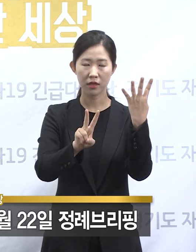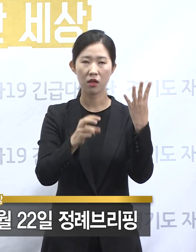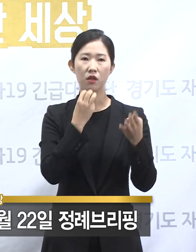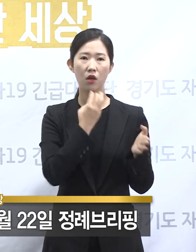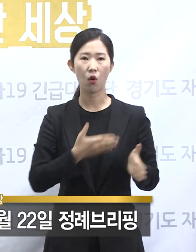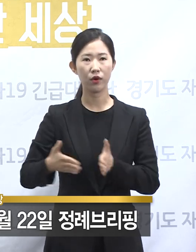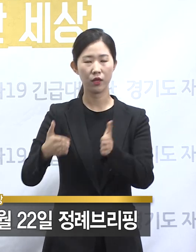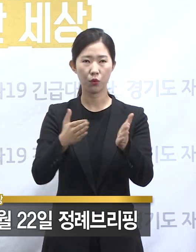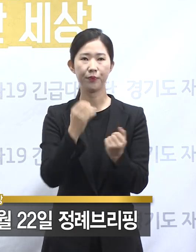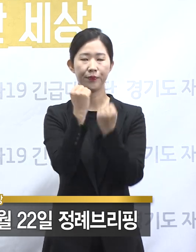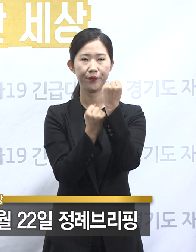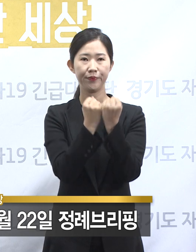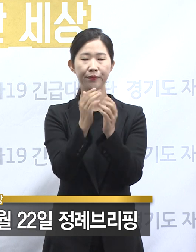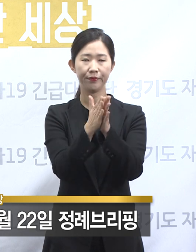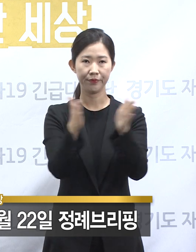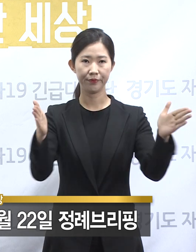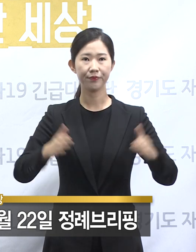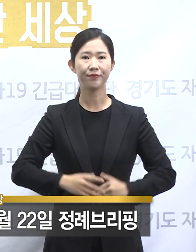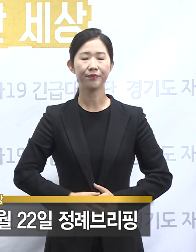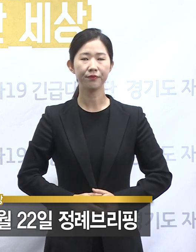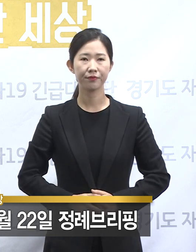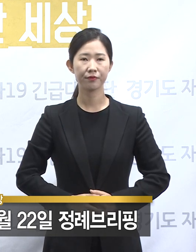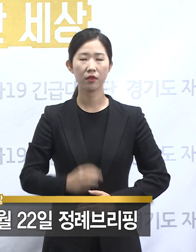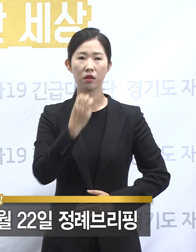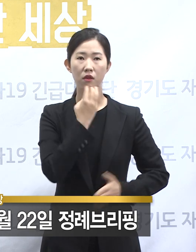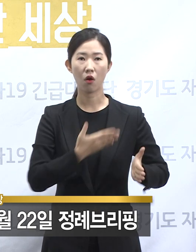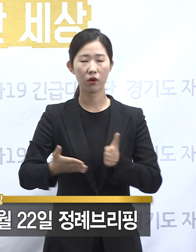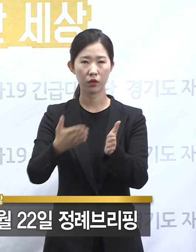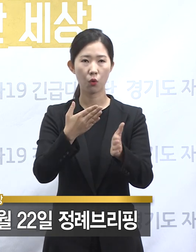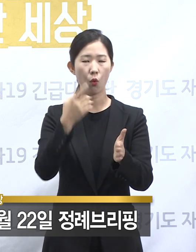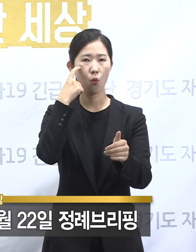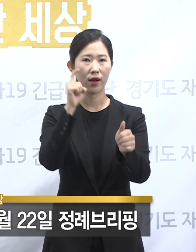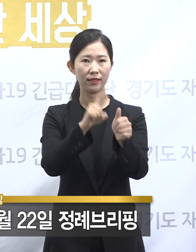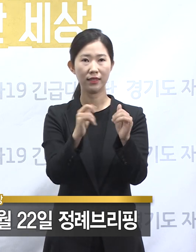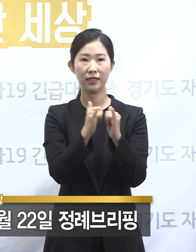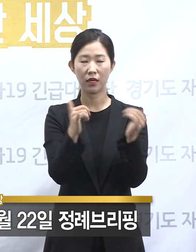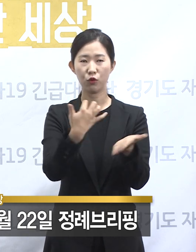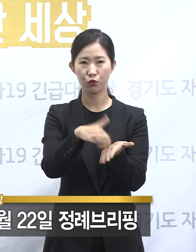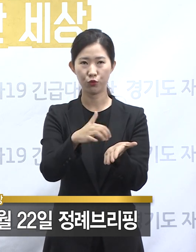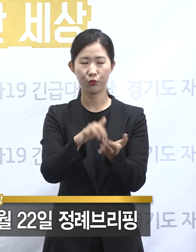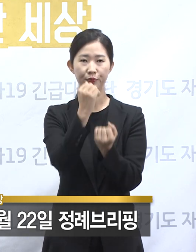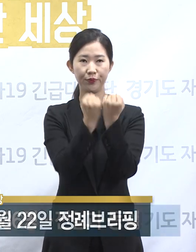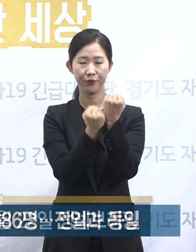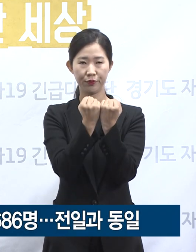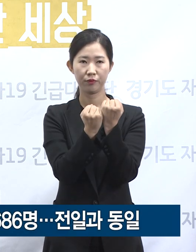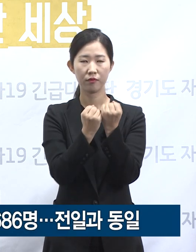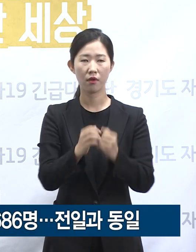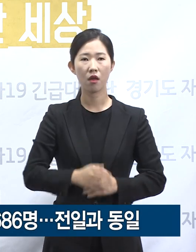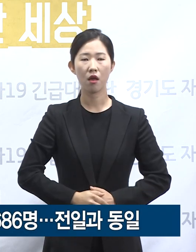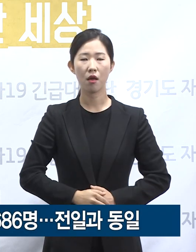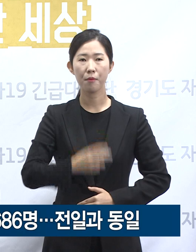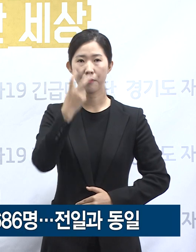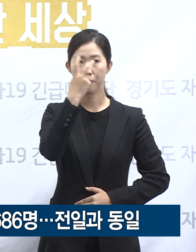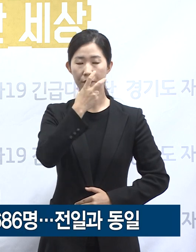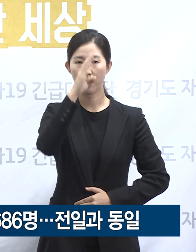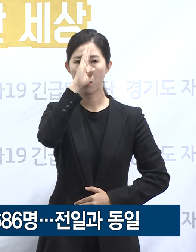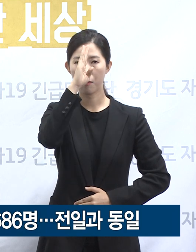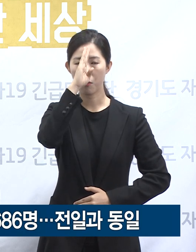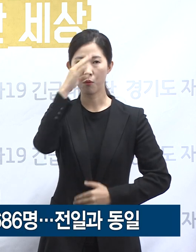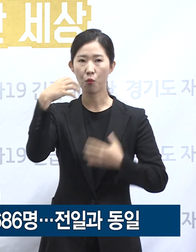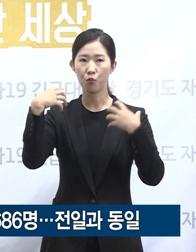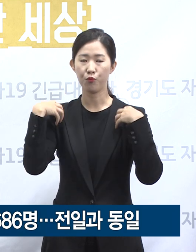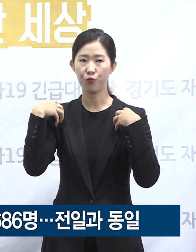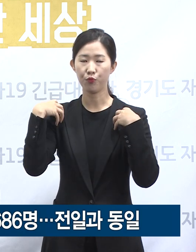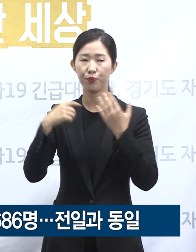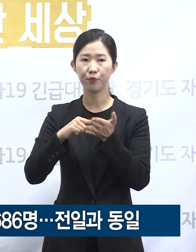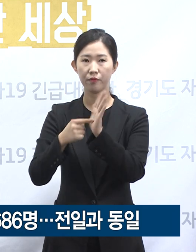정례 브리핑을 시작하겠습니다. 경기도 확진자 발생 현황입니다. 질병관리본부 발표에 따르면 4월